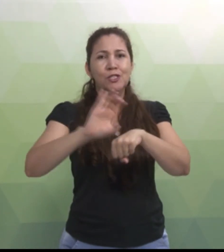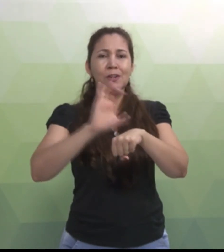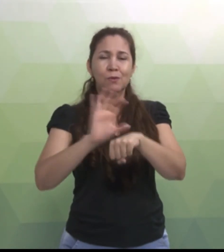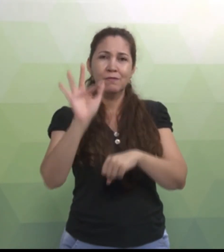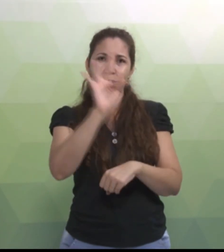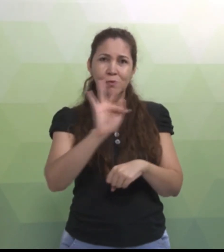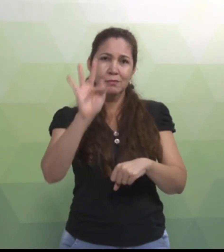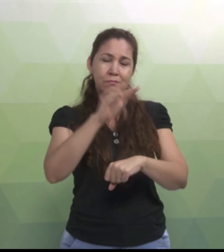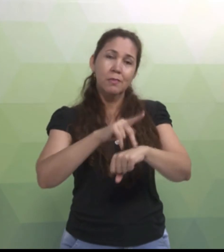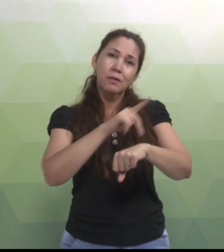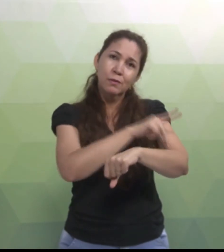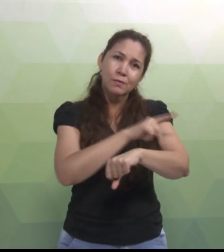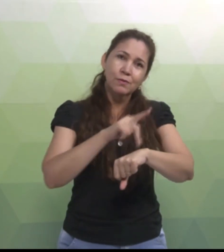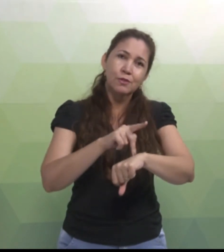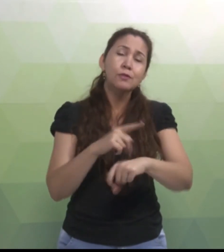superior de pedagogia.